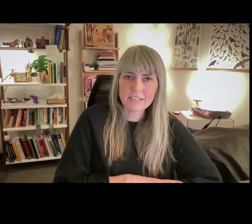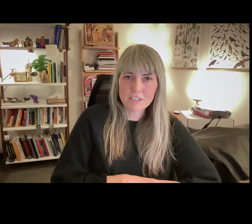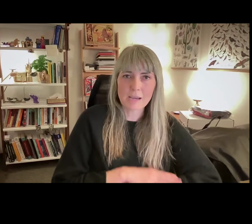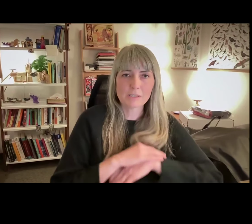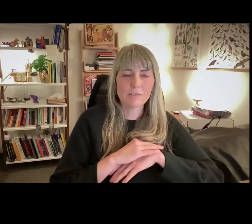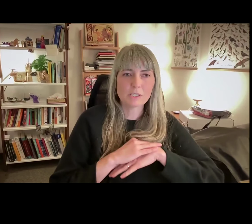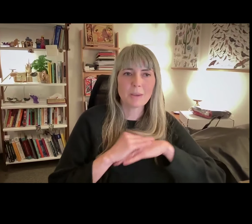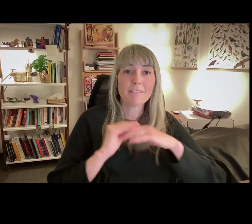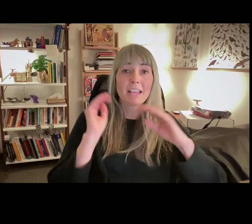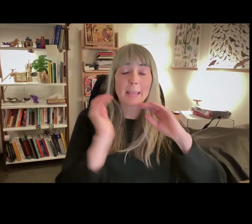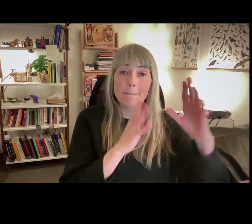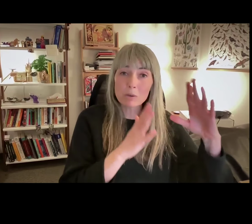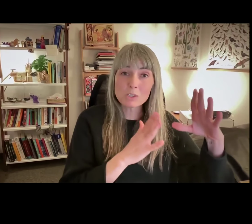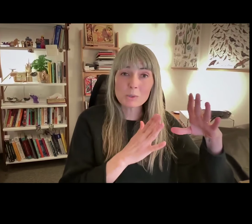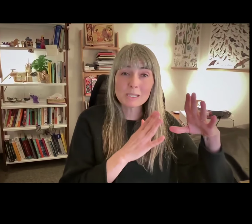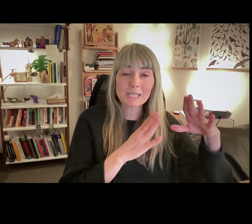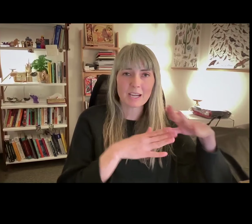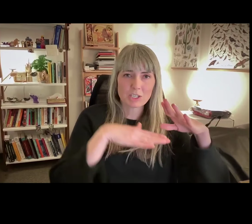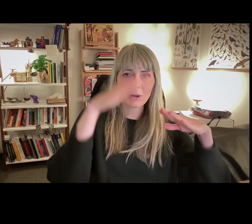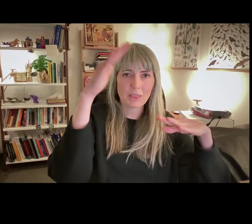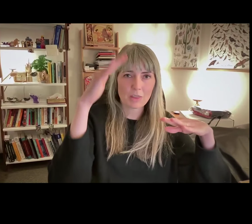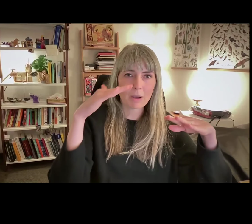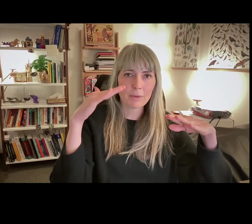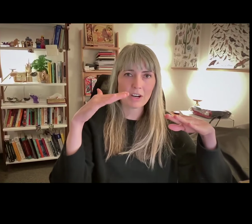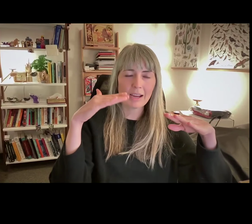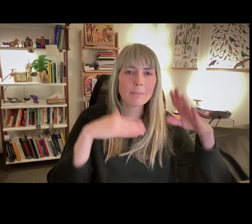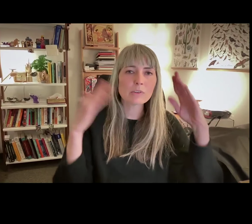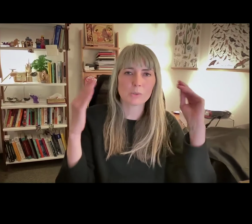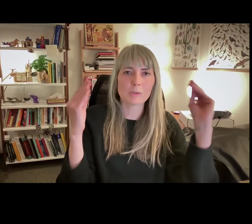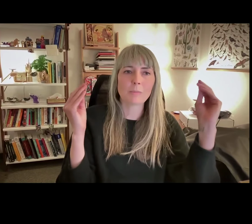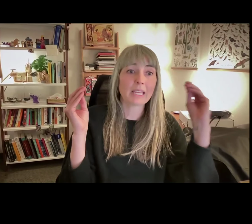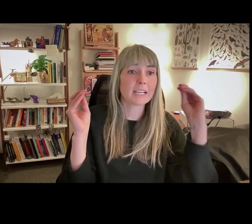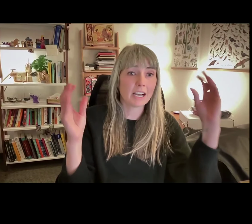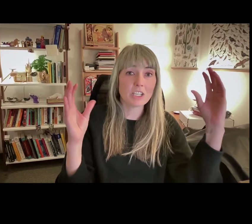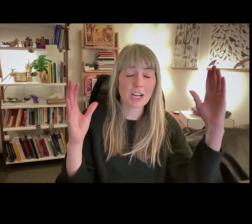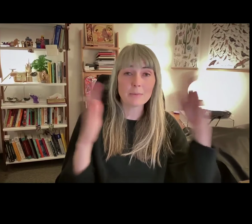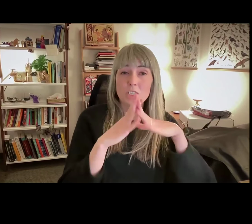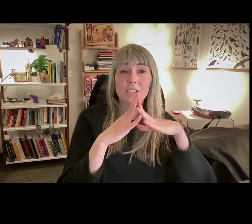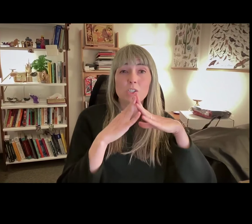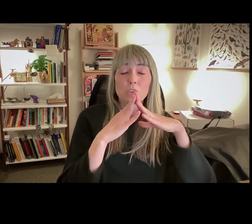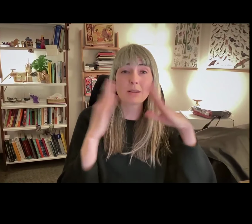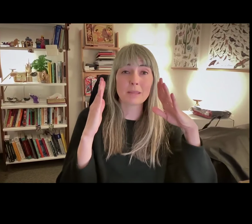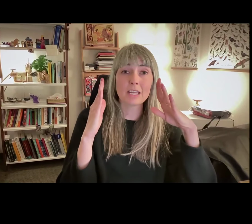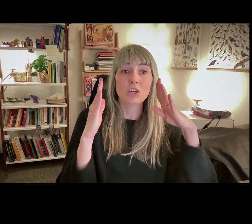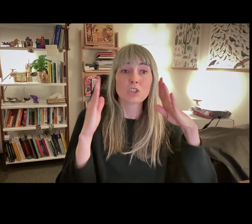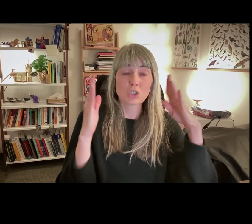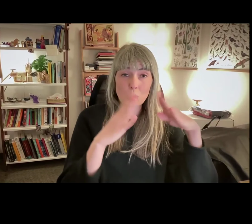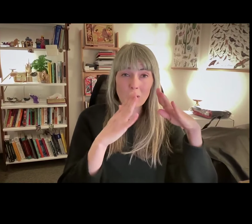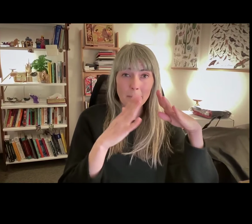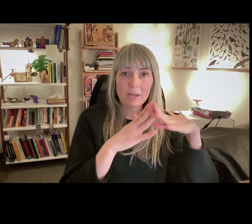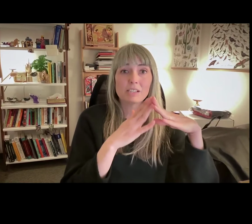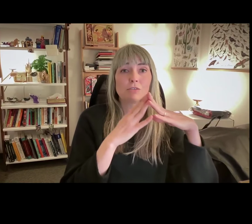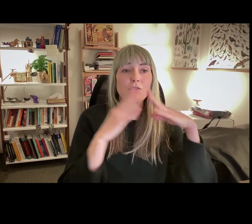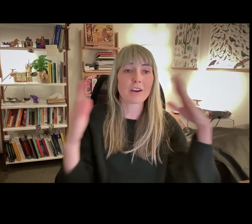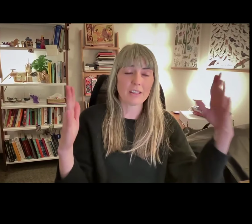pregunta. Bueno, different types of noise. So we have like hay impulse diferentes noise, tipos de like a ruidos. Hay direct como un monitor ruido de impulse noise would impulso, be like a gunshot, which is que sería extremely como